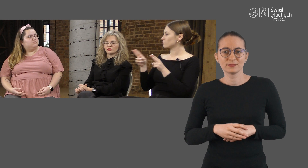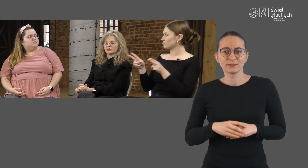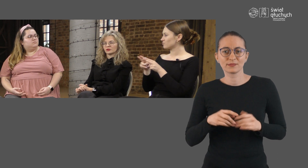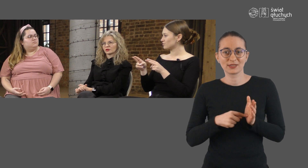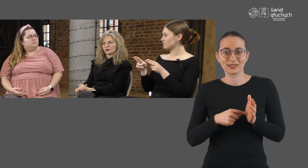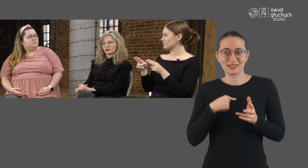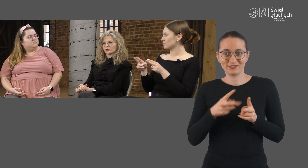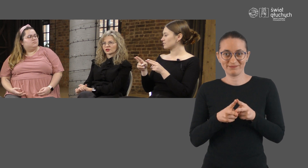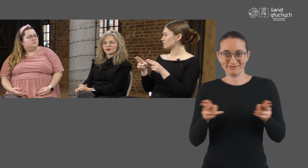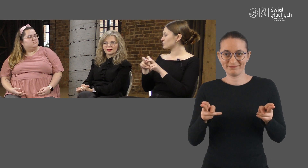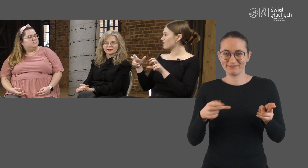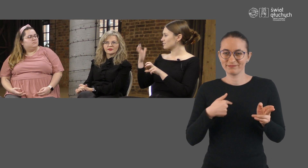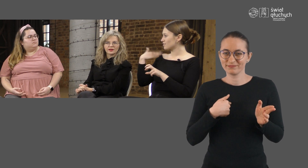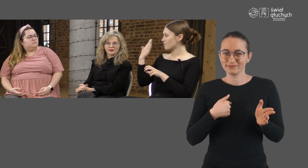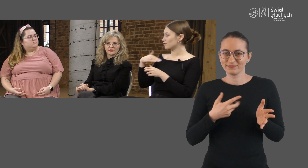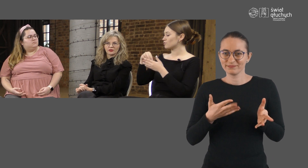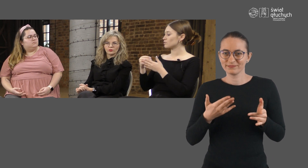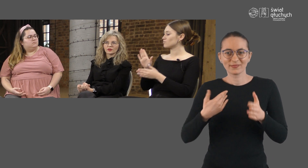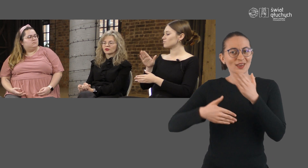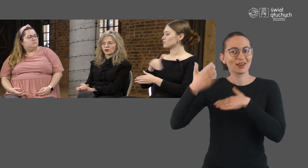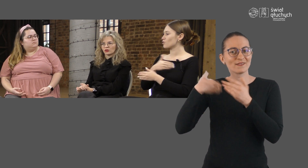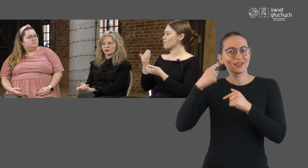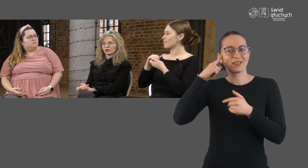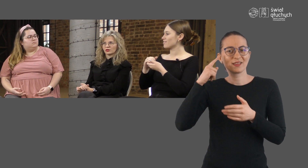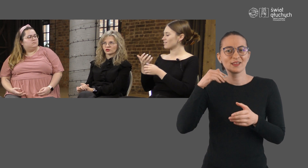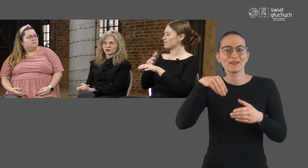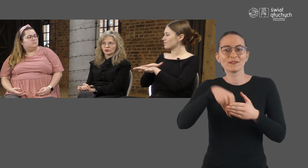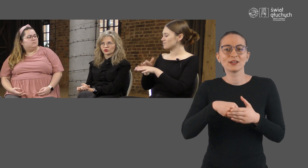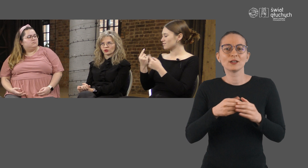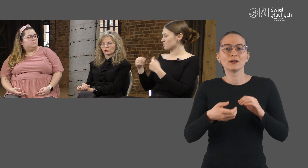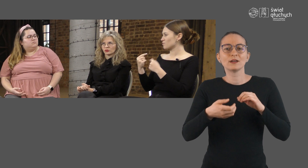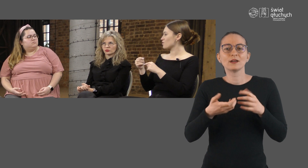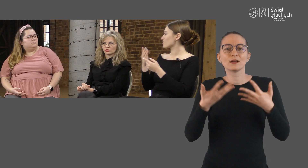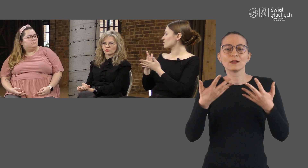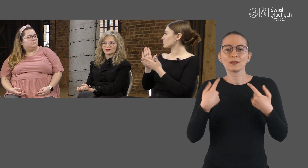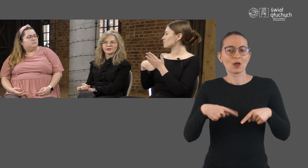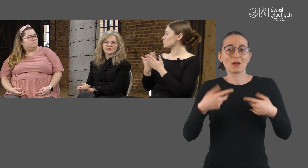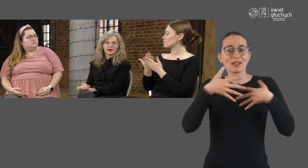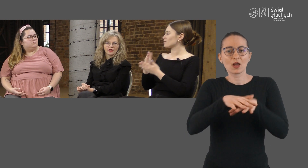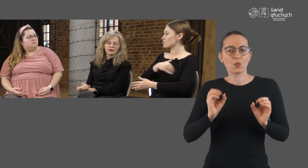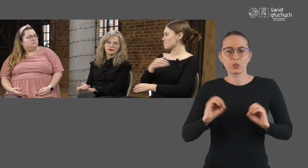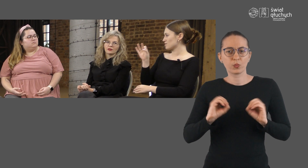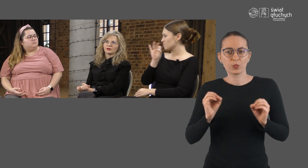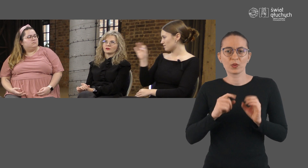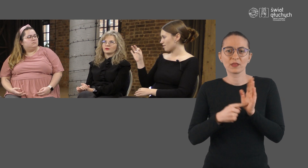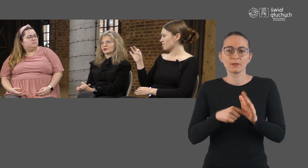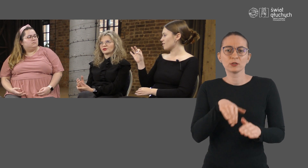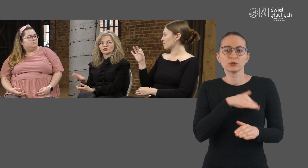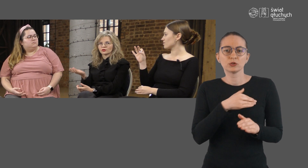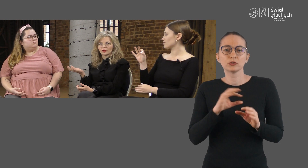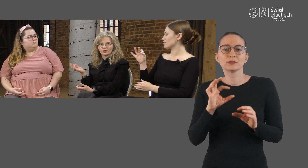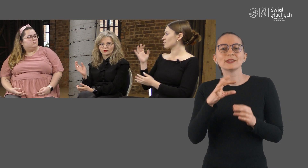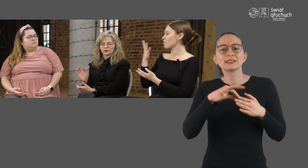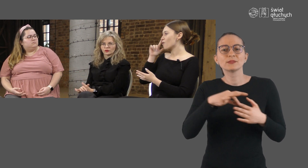było żadnych klas integracyjnych, była tylko, jeżeli już to szkoła specjalna,